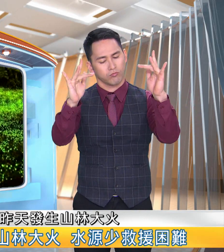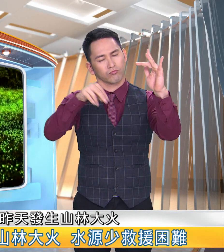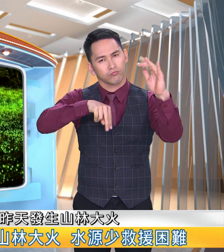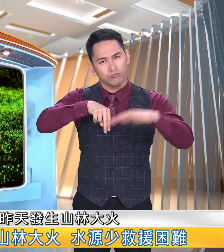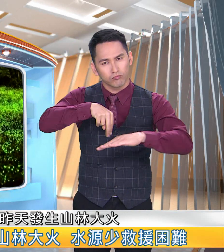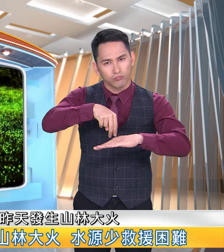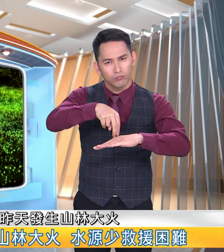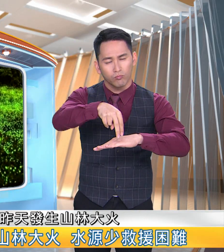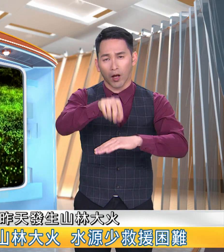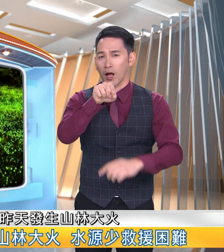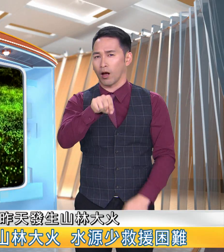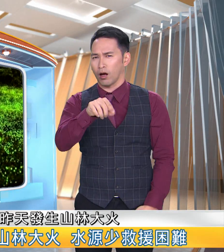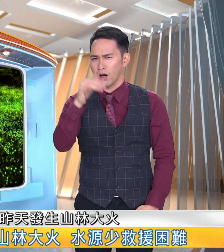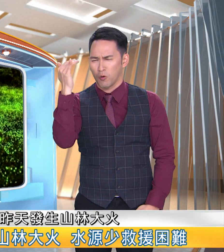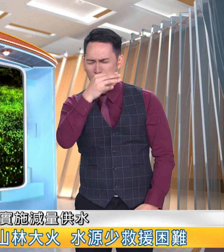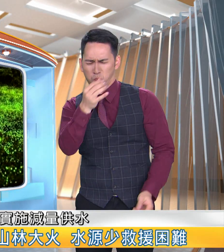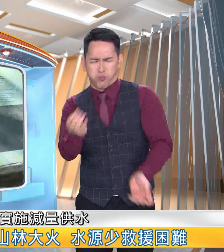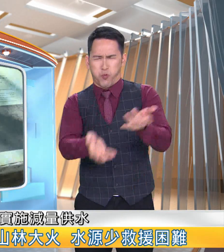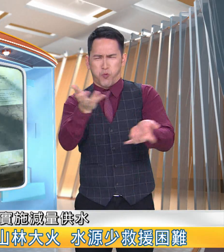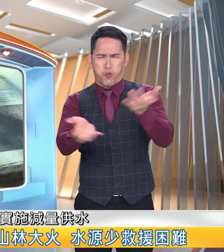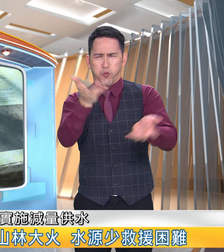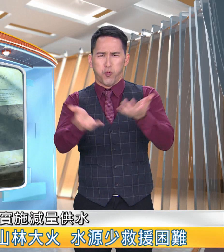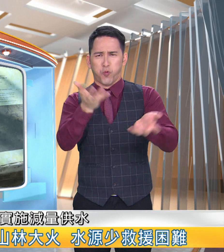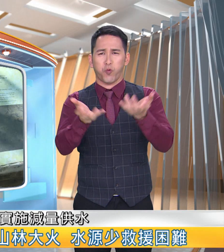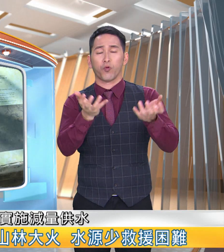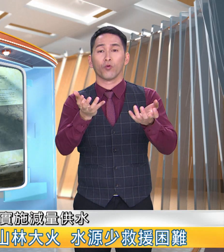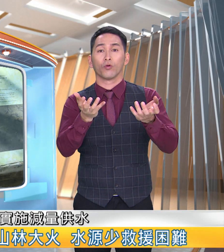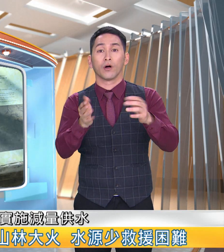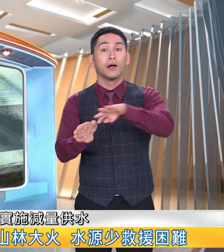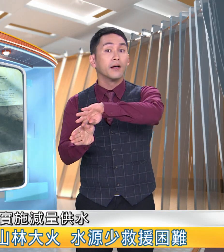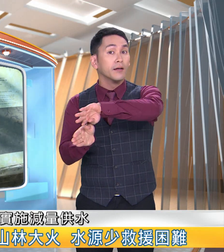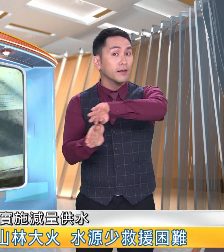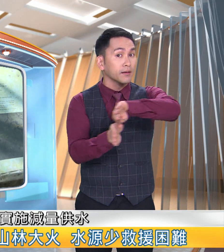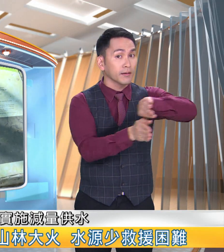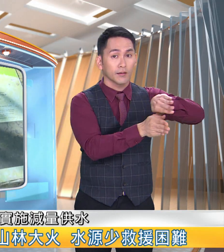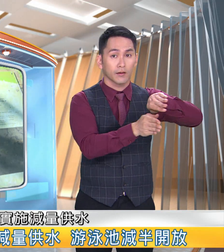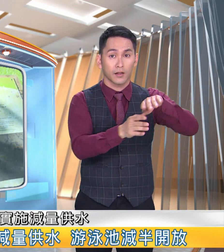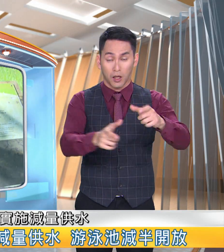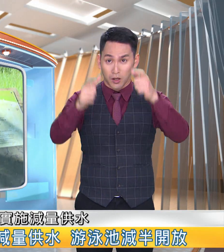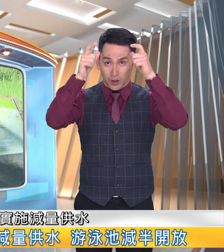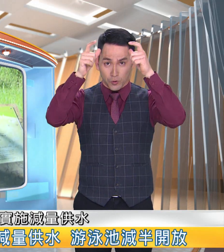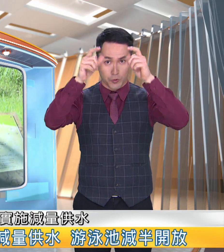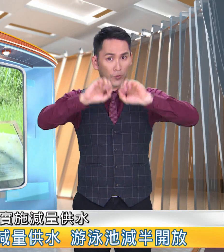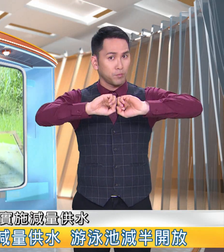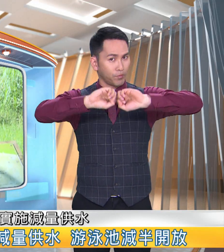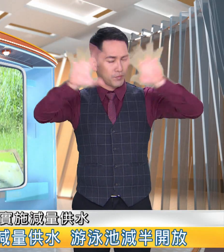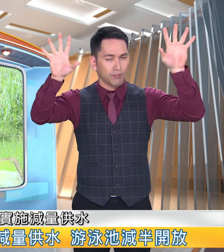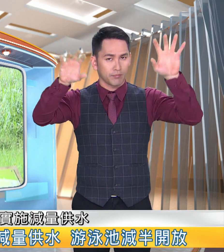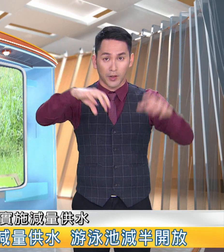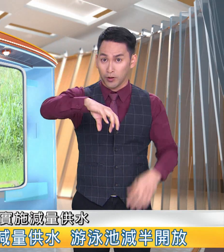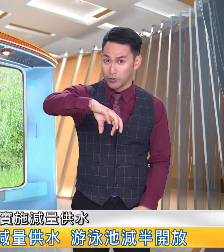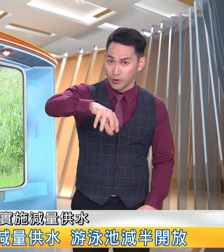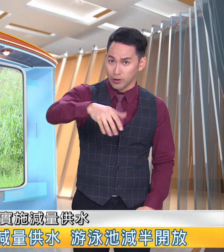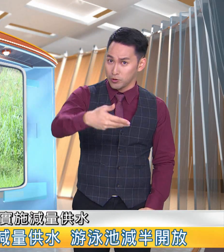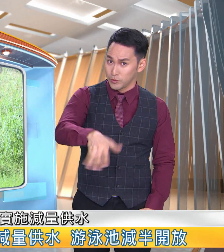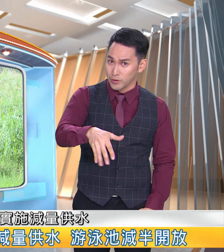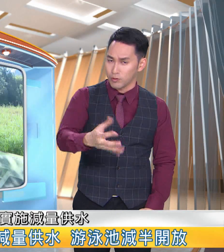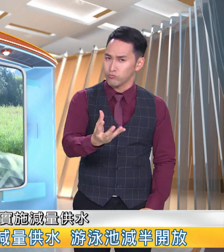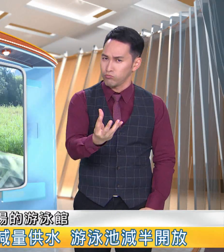火。而至于高雄，则是将实施减量供水。环保局